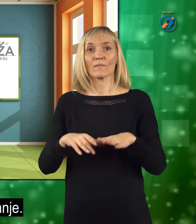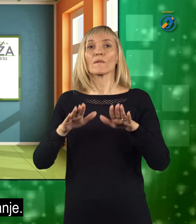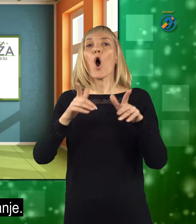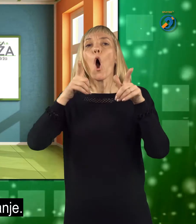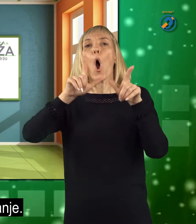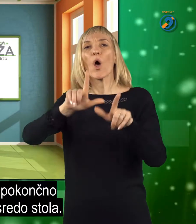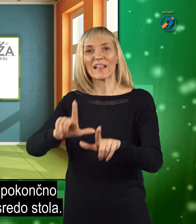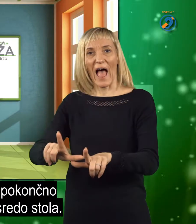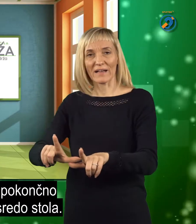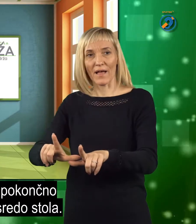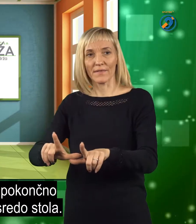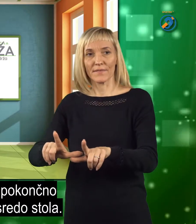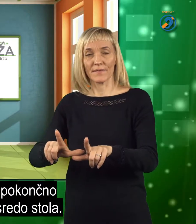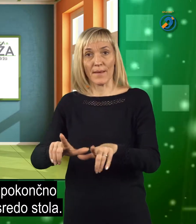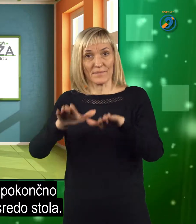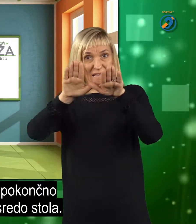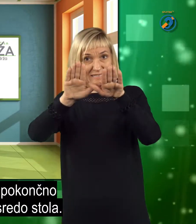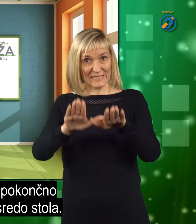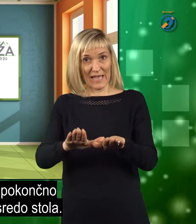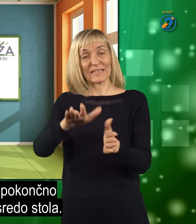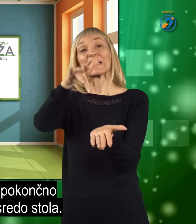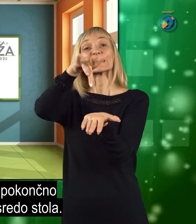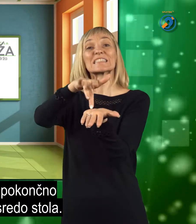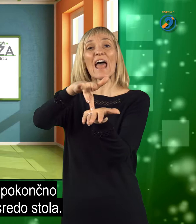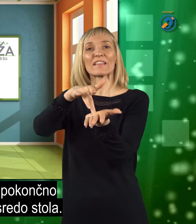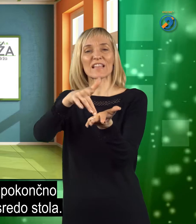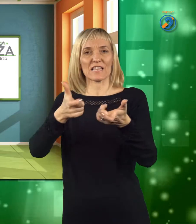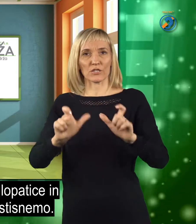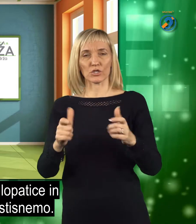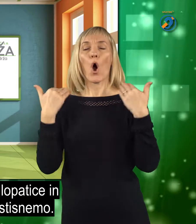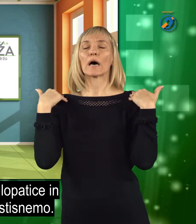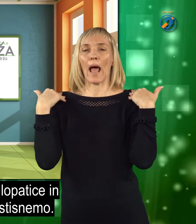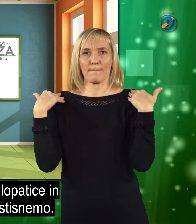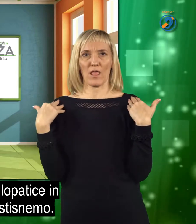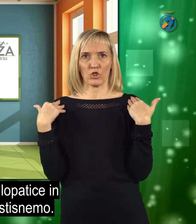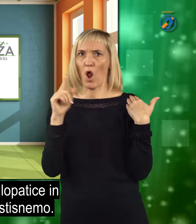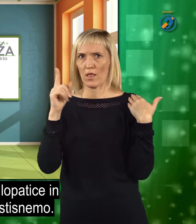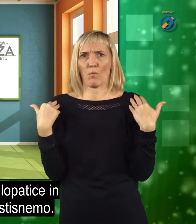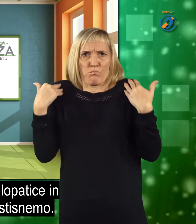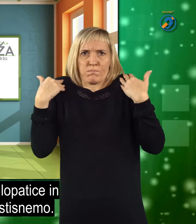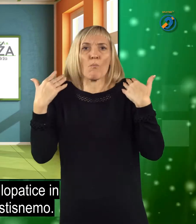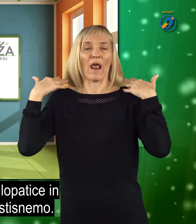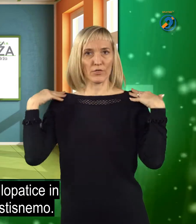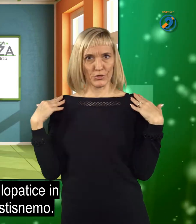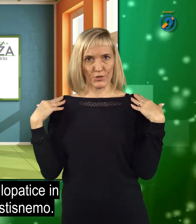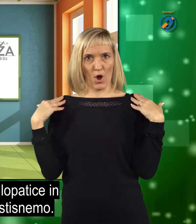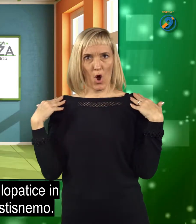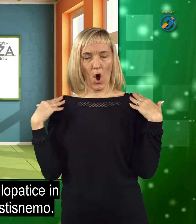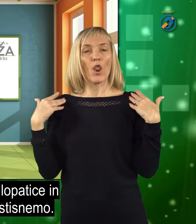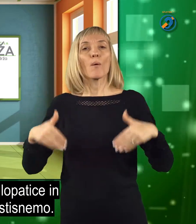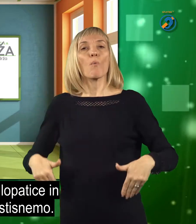Odlaganje. Z vdihom se pokončno usedemo na sredo stola. Remena dol, lopatice in